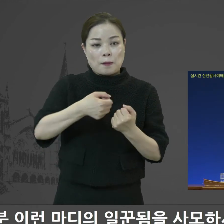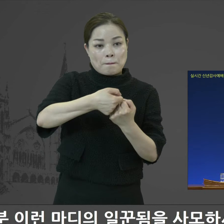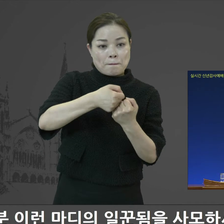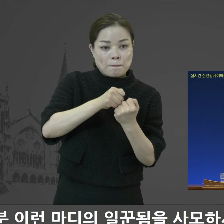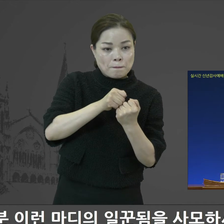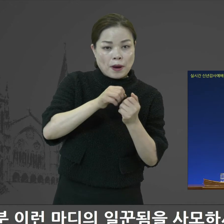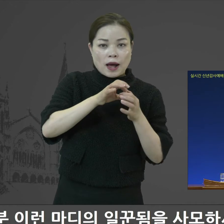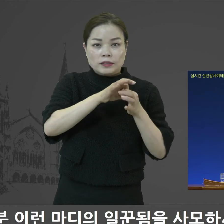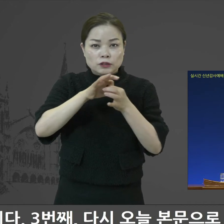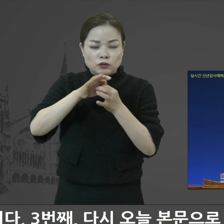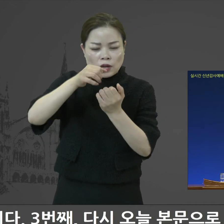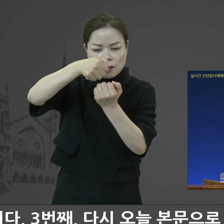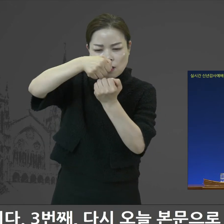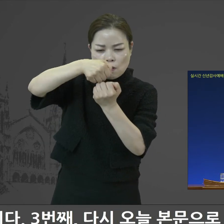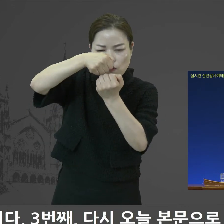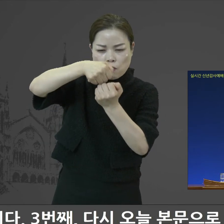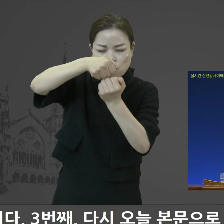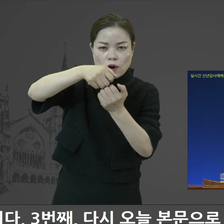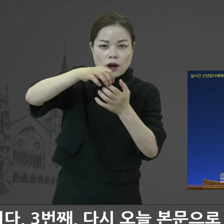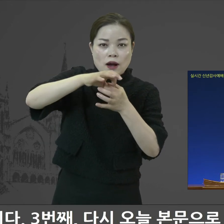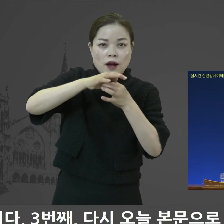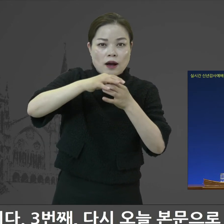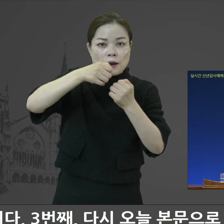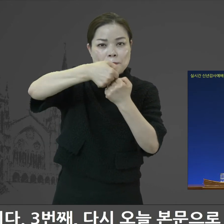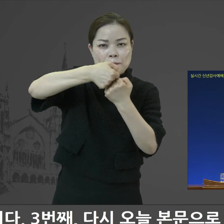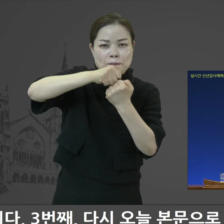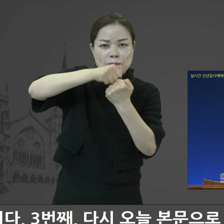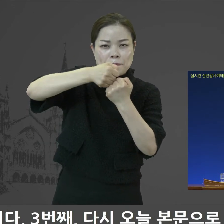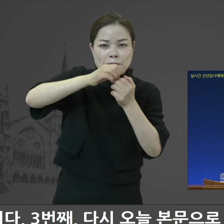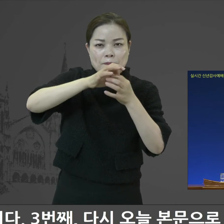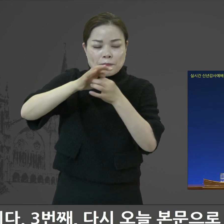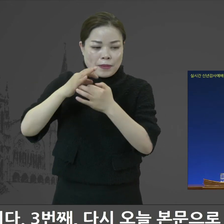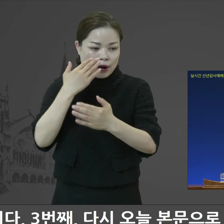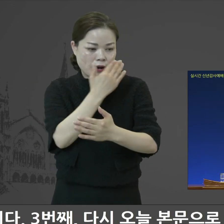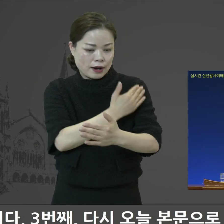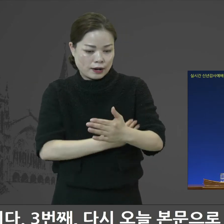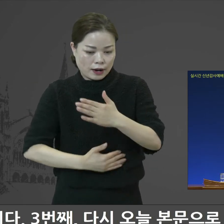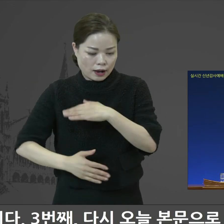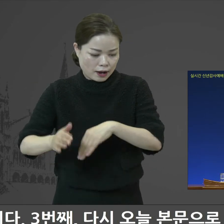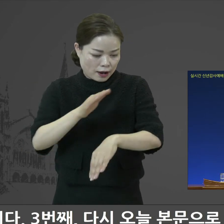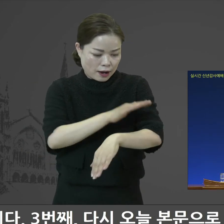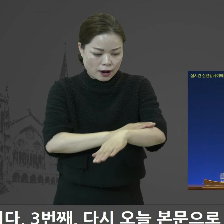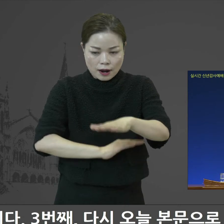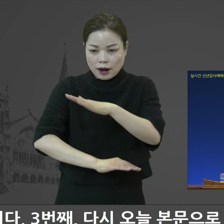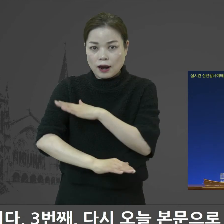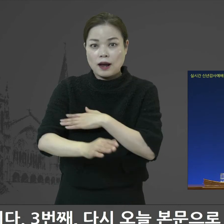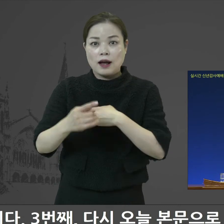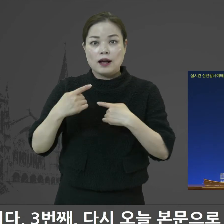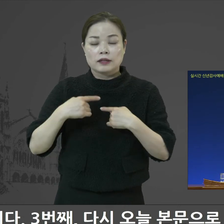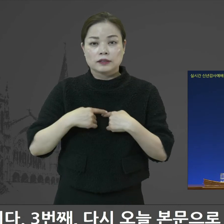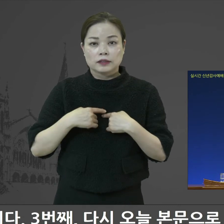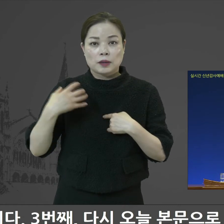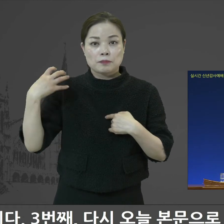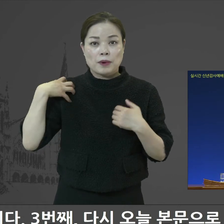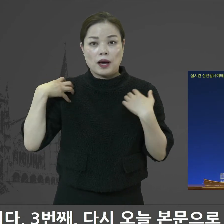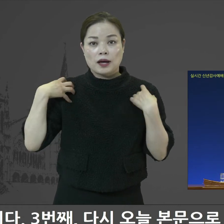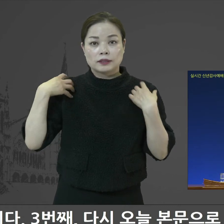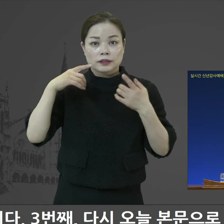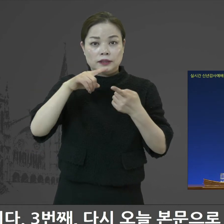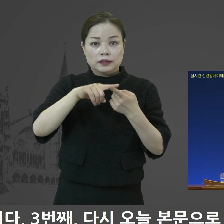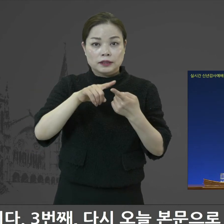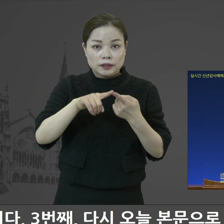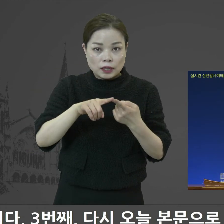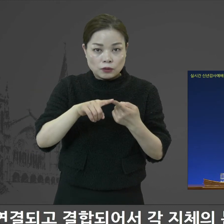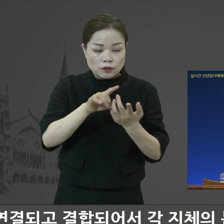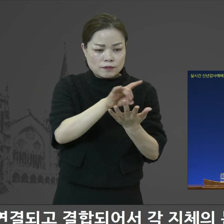마디를 통하여 연결되고 결합되어서 각 지체의 분량대로 역사하여